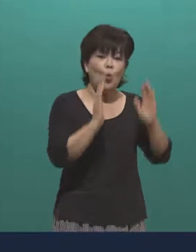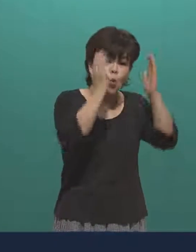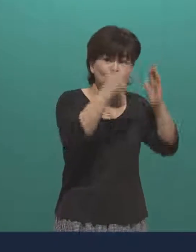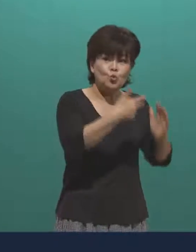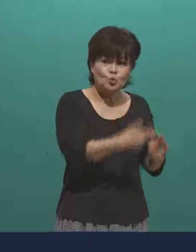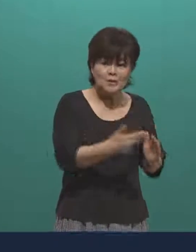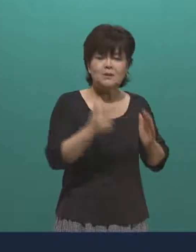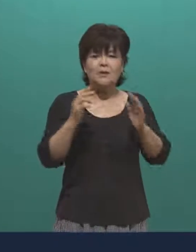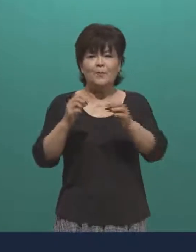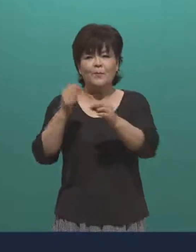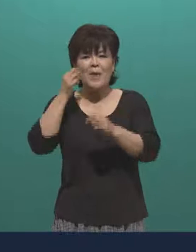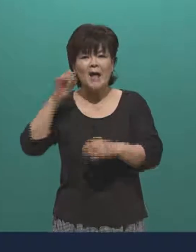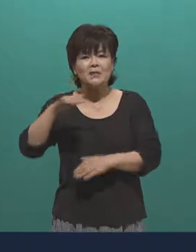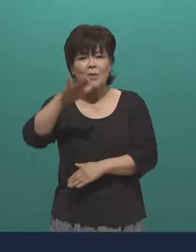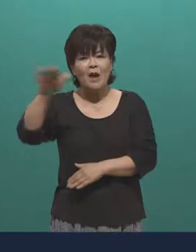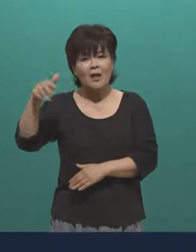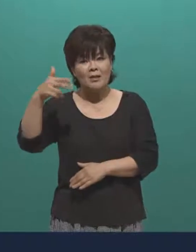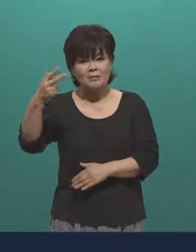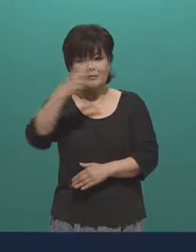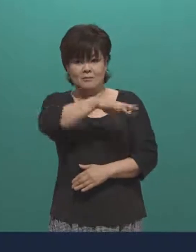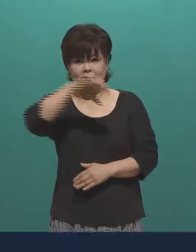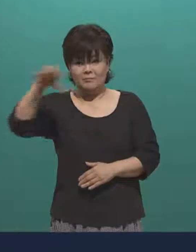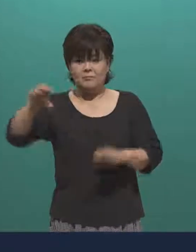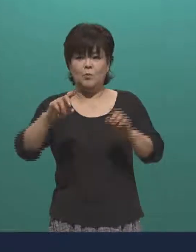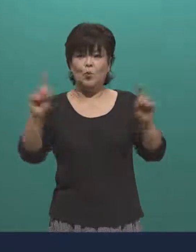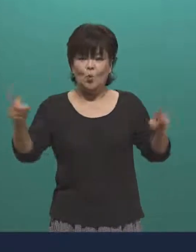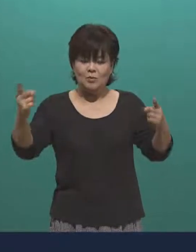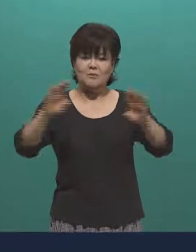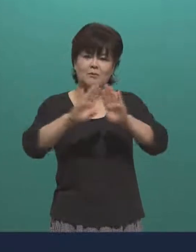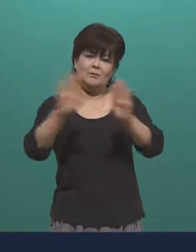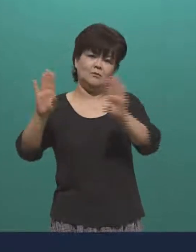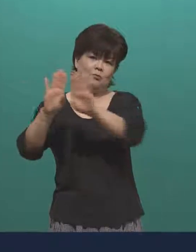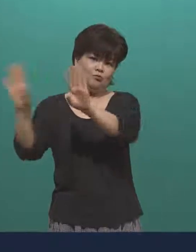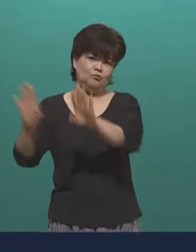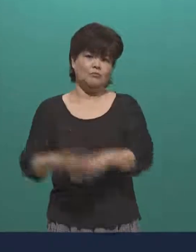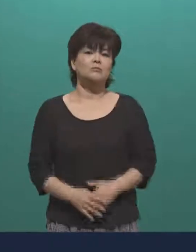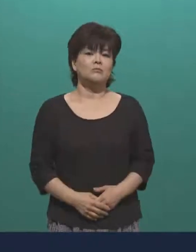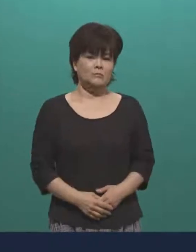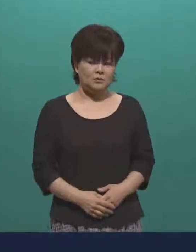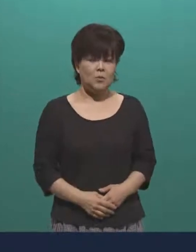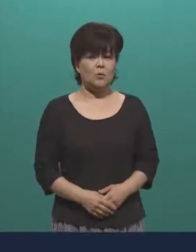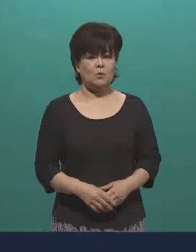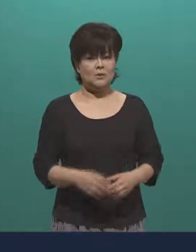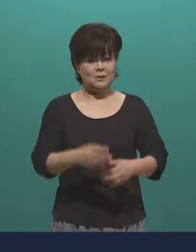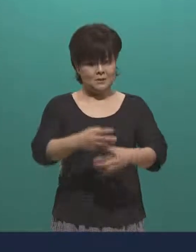津市と米原市の2カ所で同時開催します。